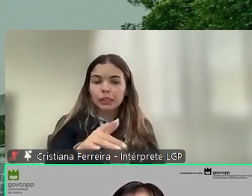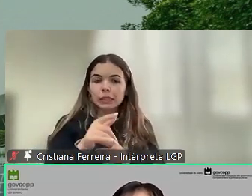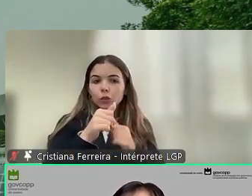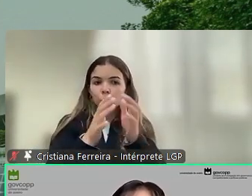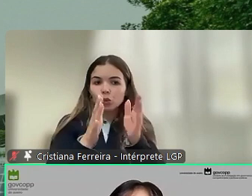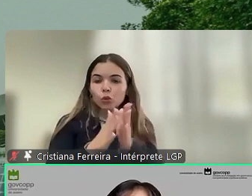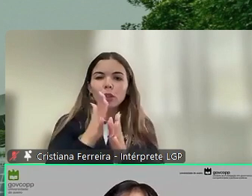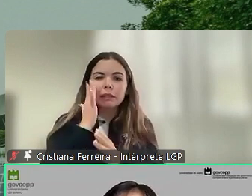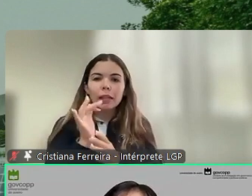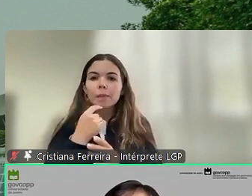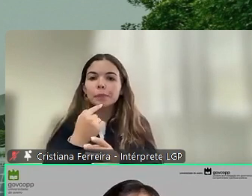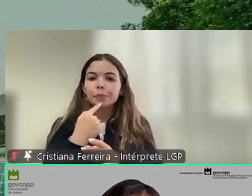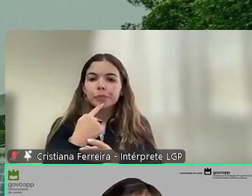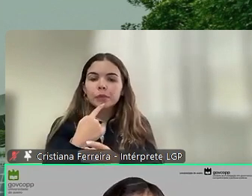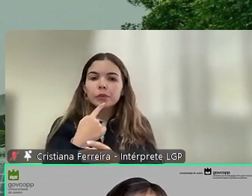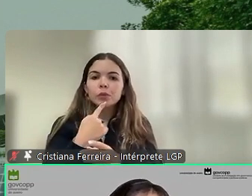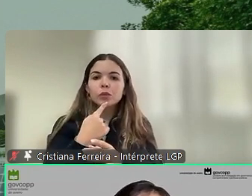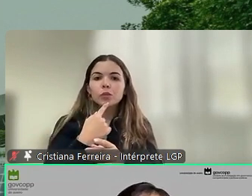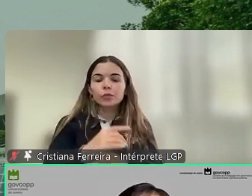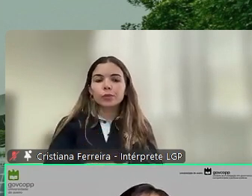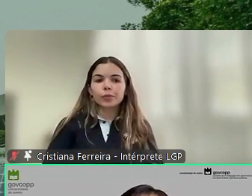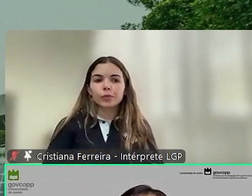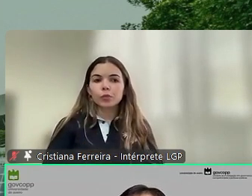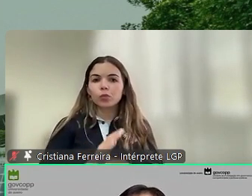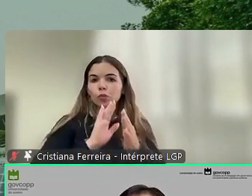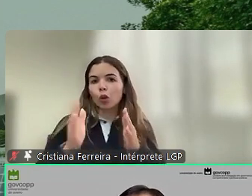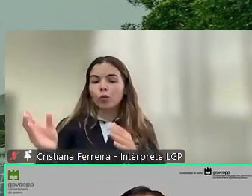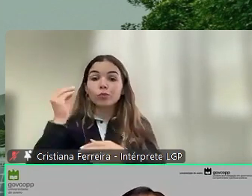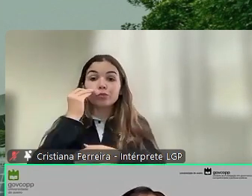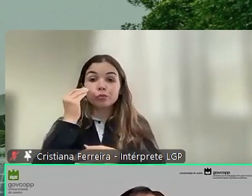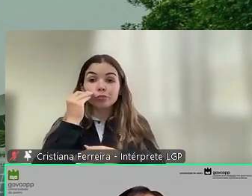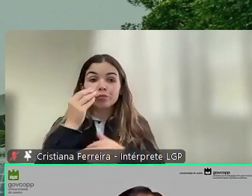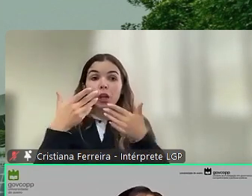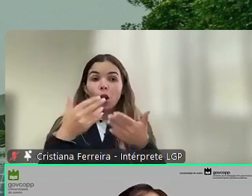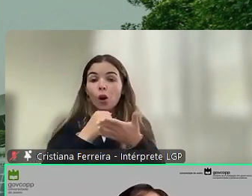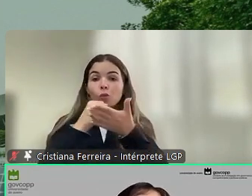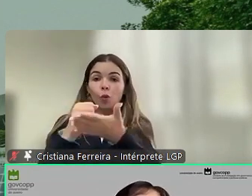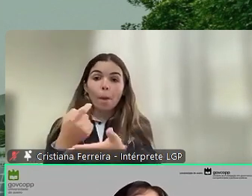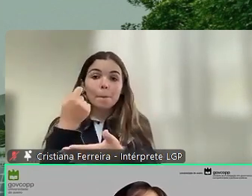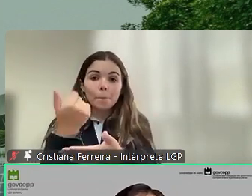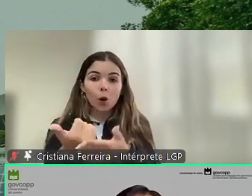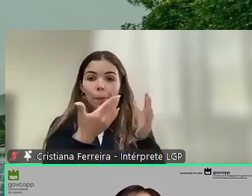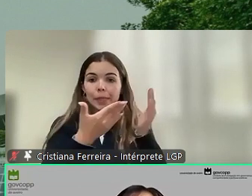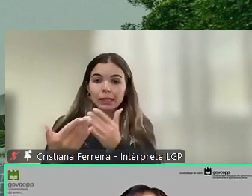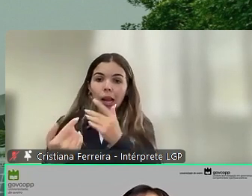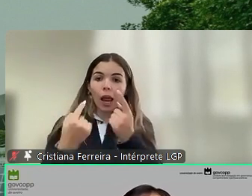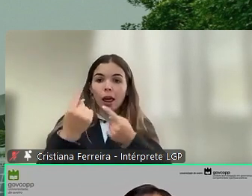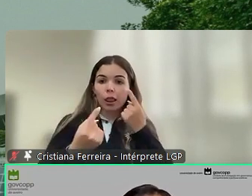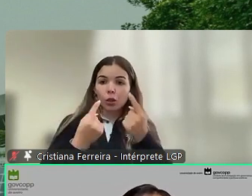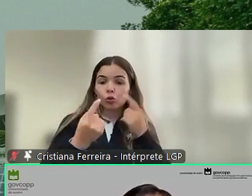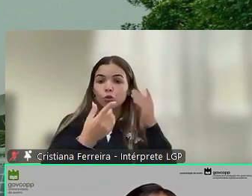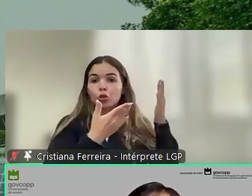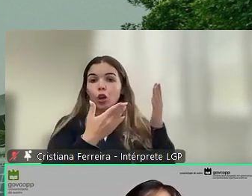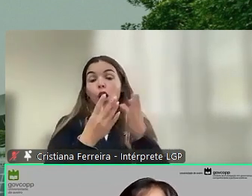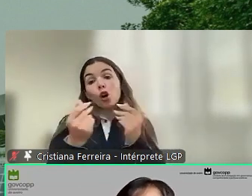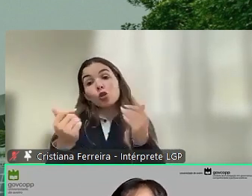de que forma eram tidos em conta no processo. Só para me suportar aqui um pouco, para vos apresentar alguns dos nossos principais